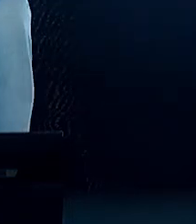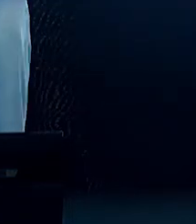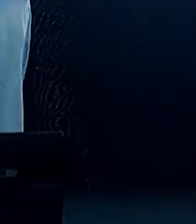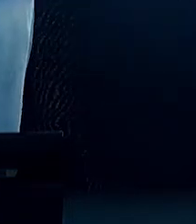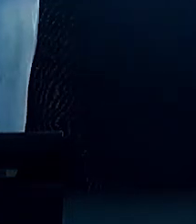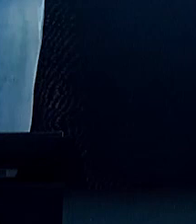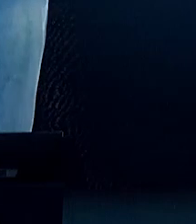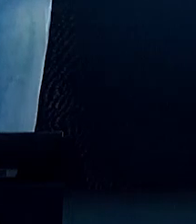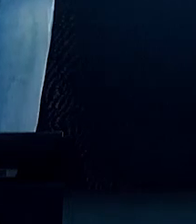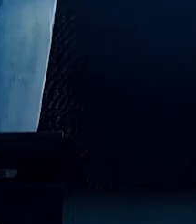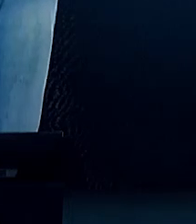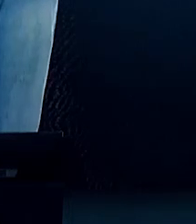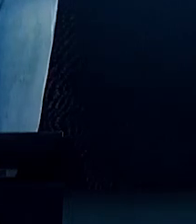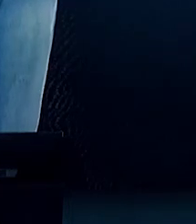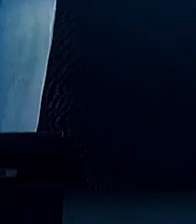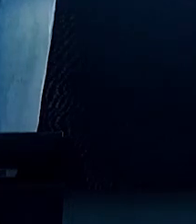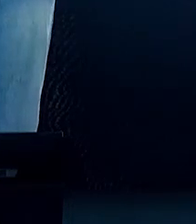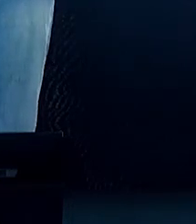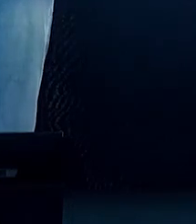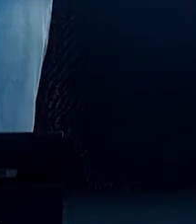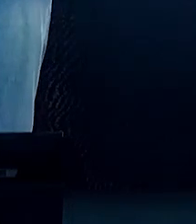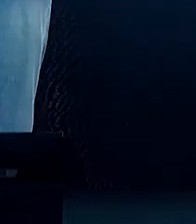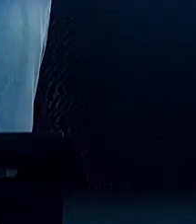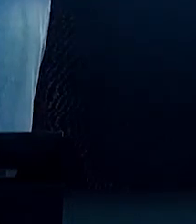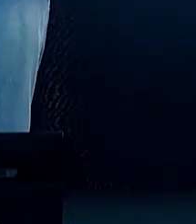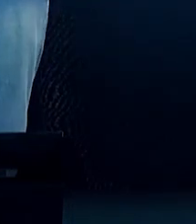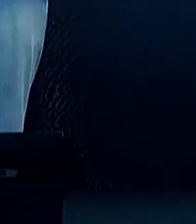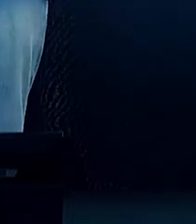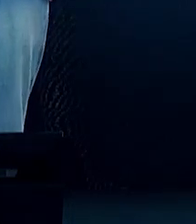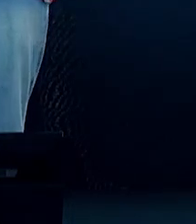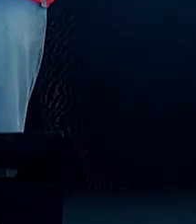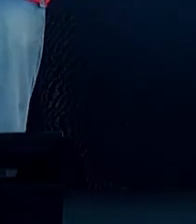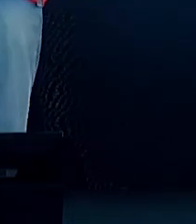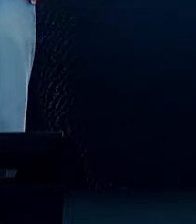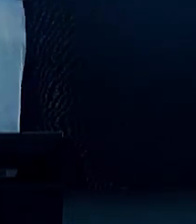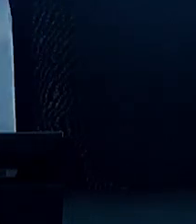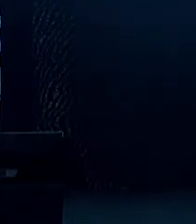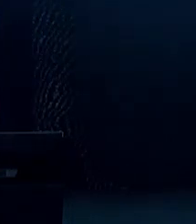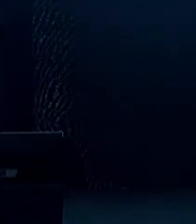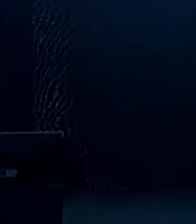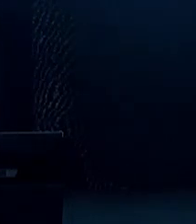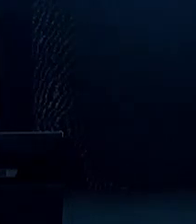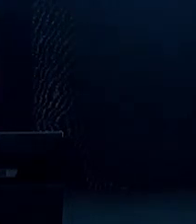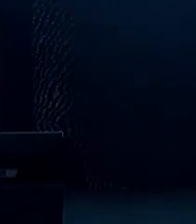uma relação produtiva para que esse conhecimento seja produzido.